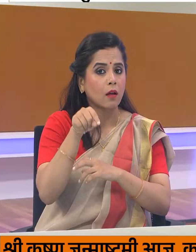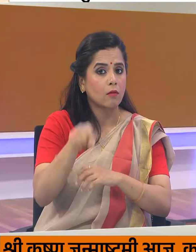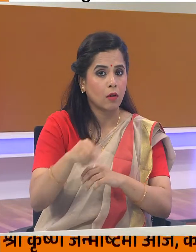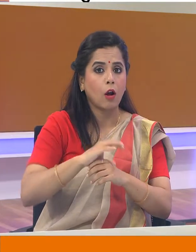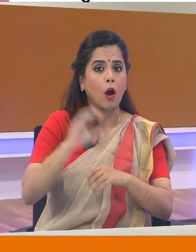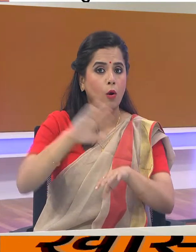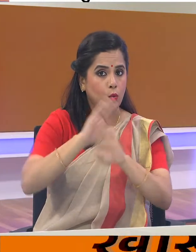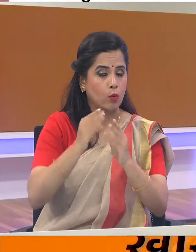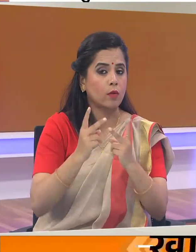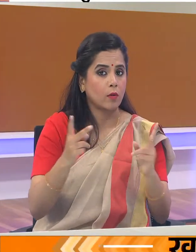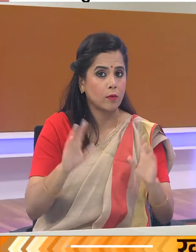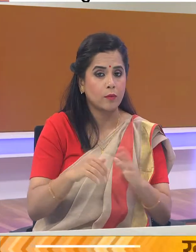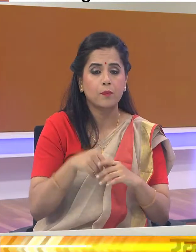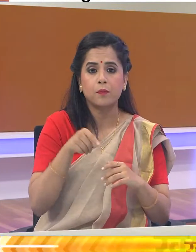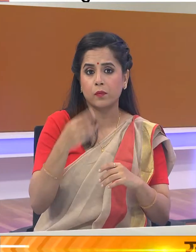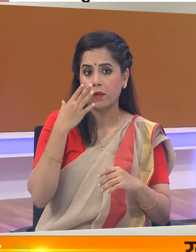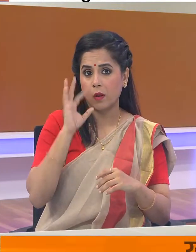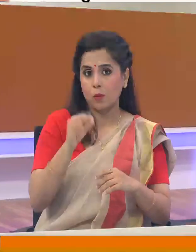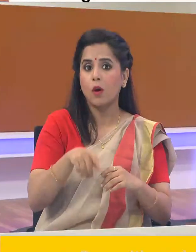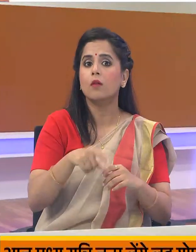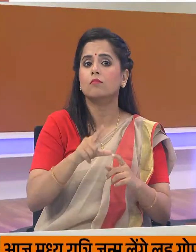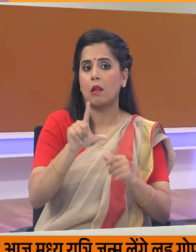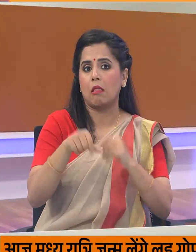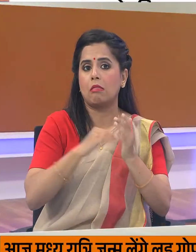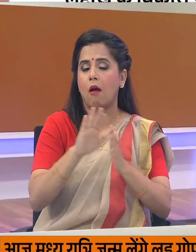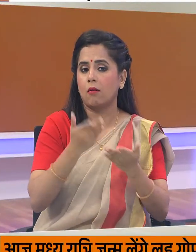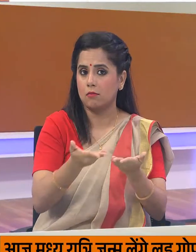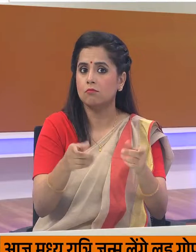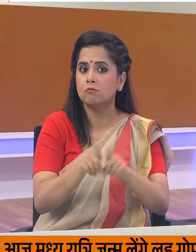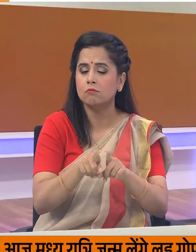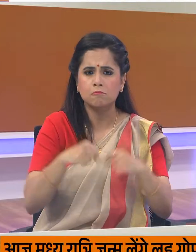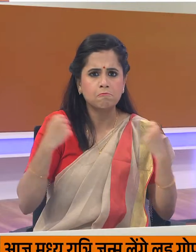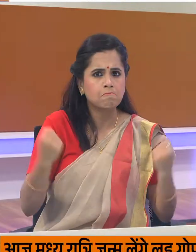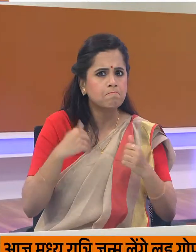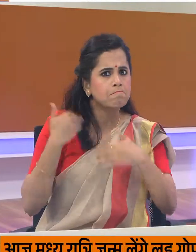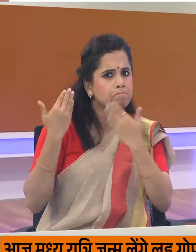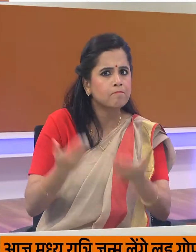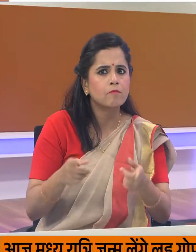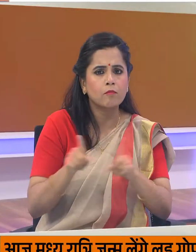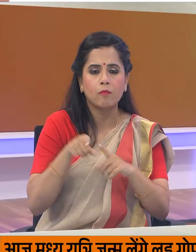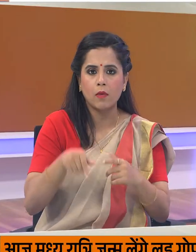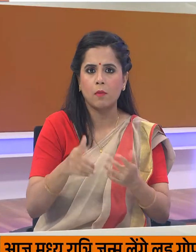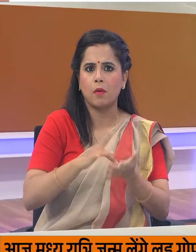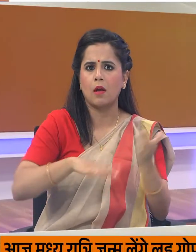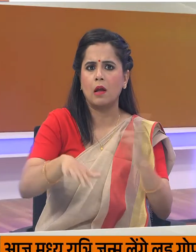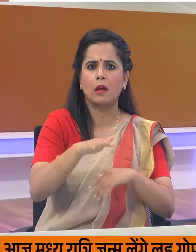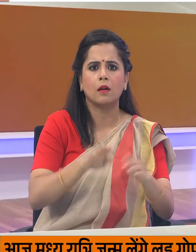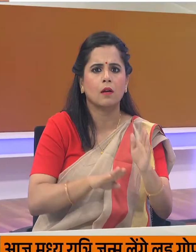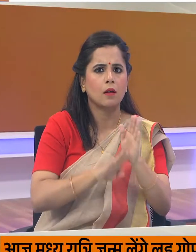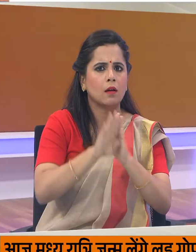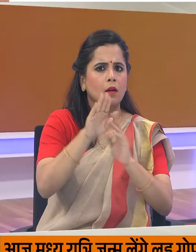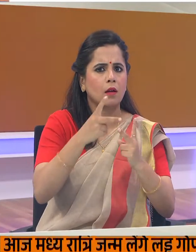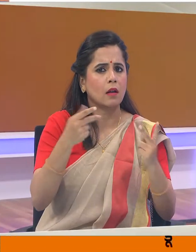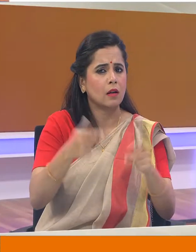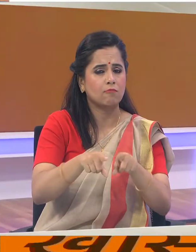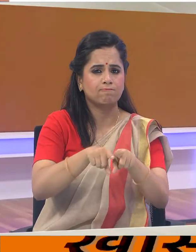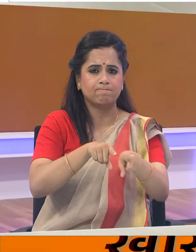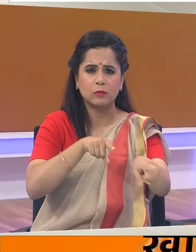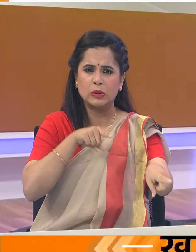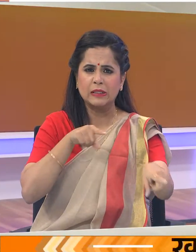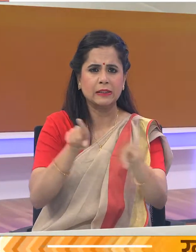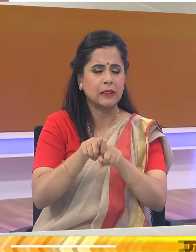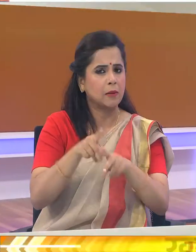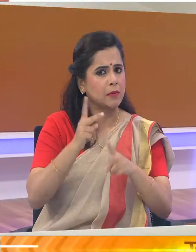परियोजनाएं विशेष रूप से लद्दाख के लिए थी। इतने प्रयासों के बावजूद ये क्षेत्र विकास की राह में अभी भी पिछड़ रहा